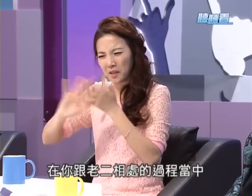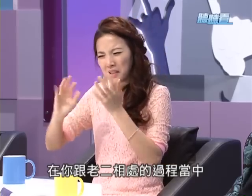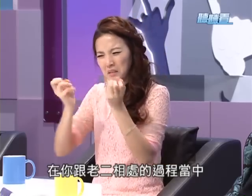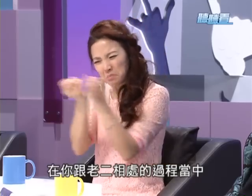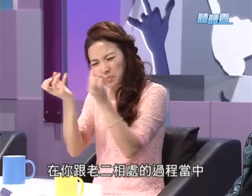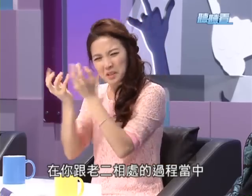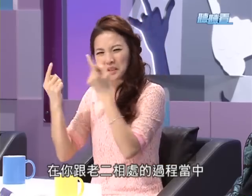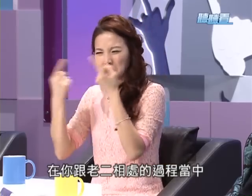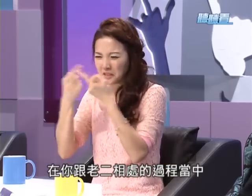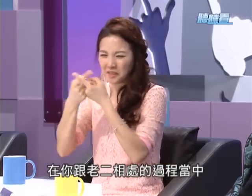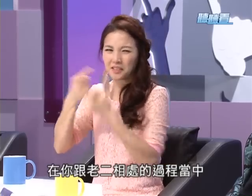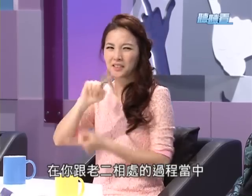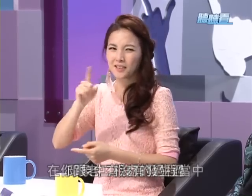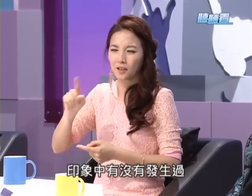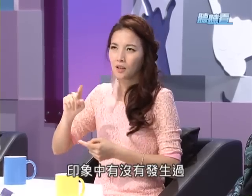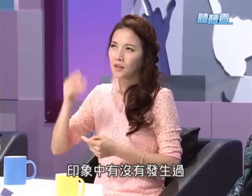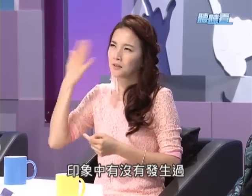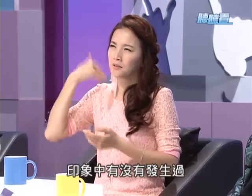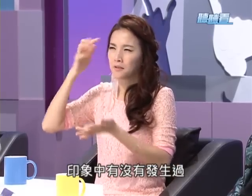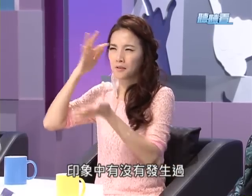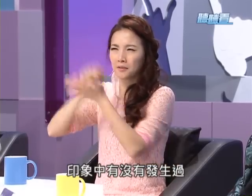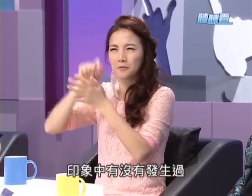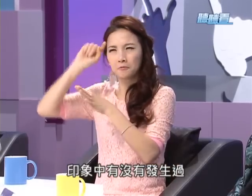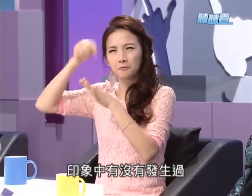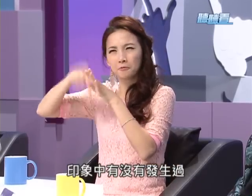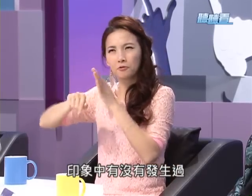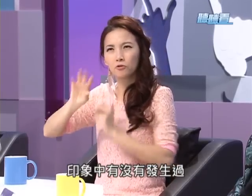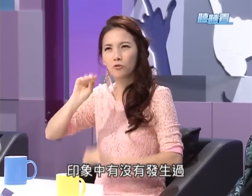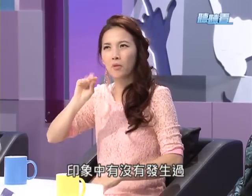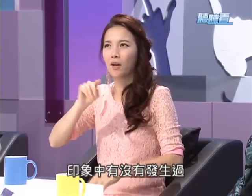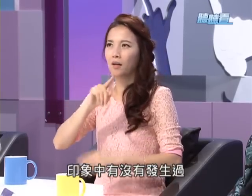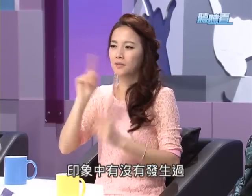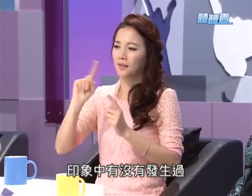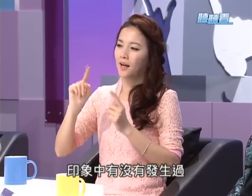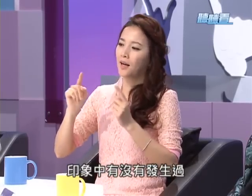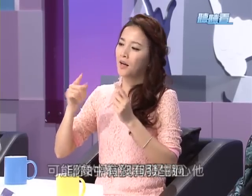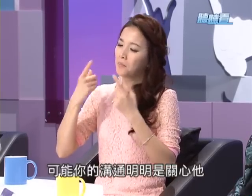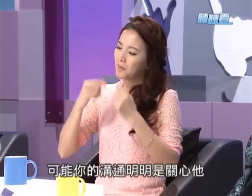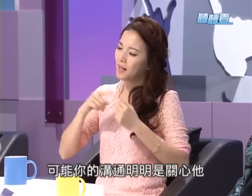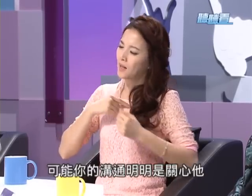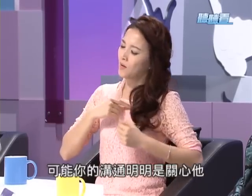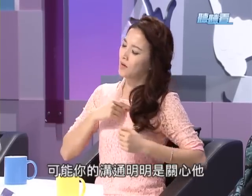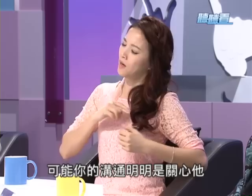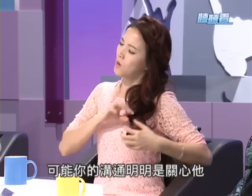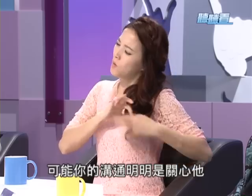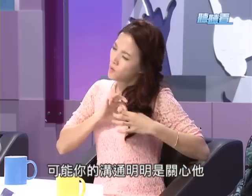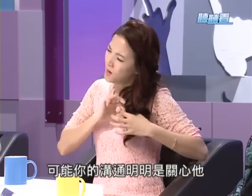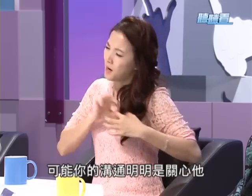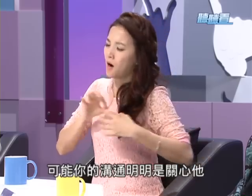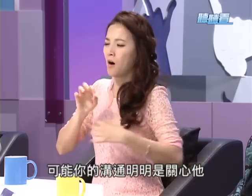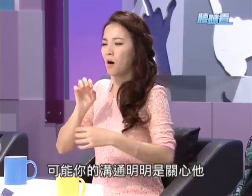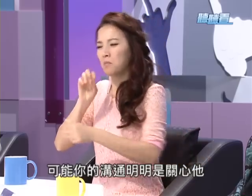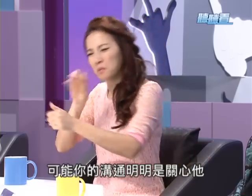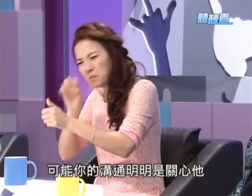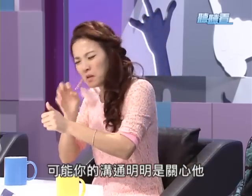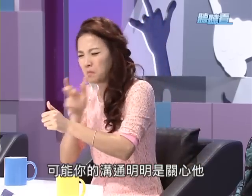中，印象中有没有发生过，可能你的沟通明明是关心